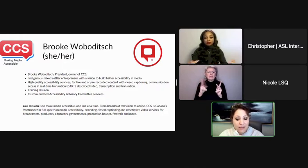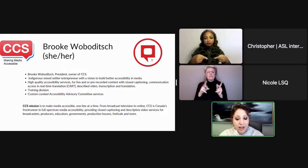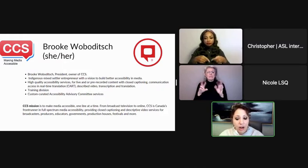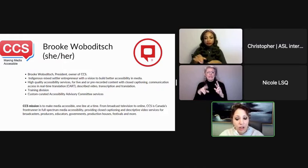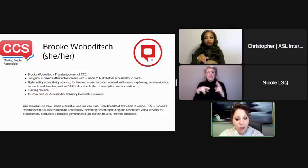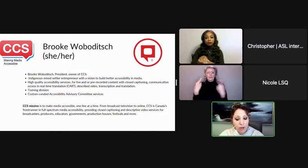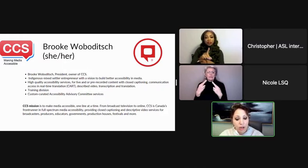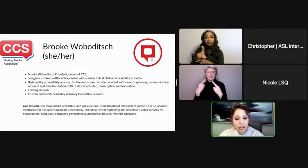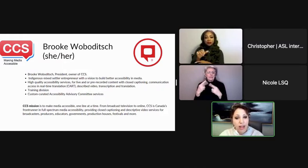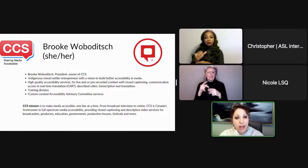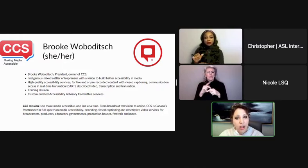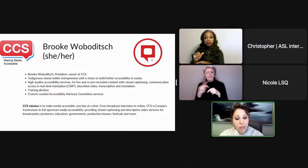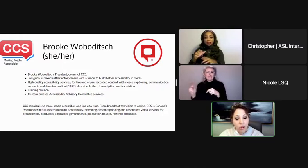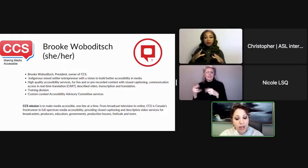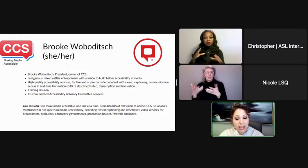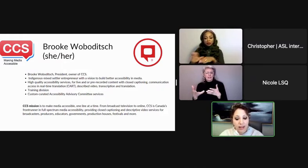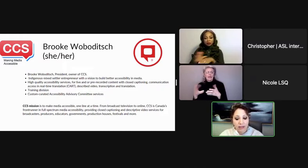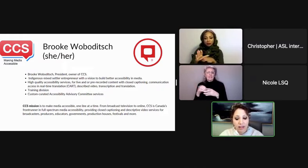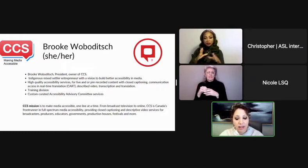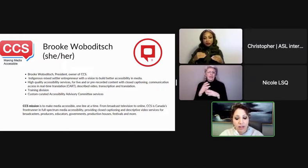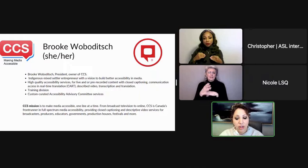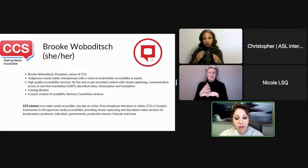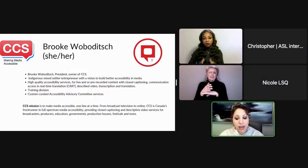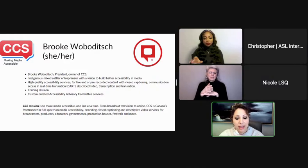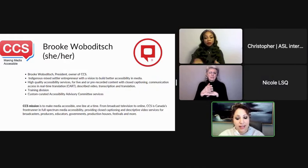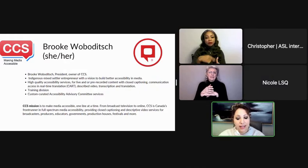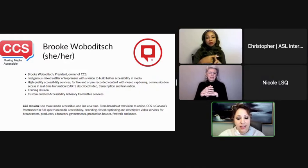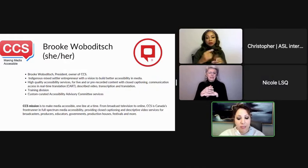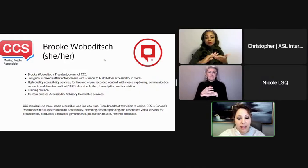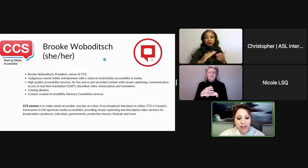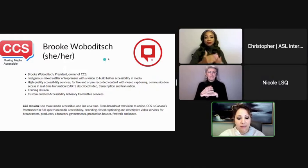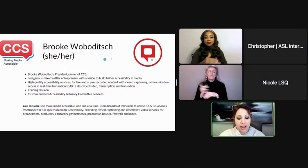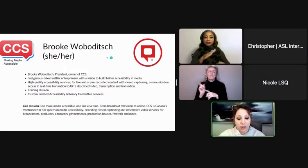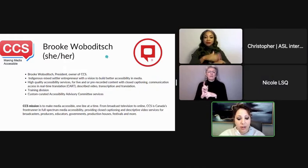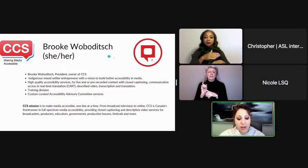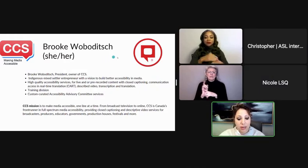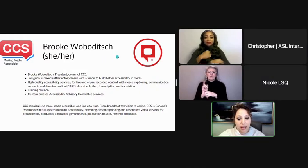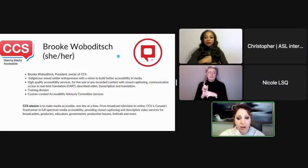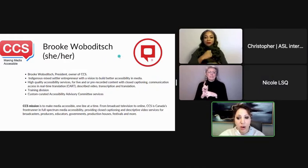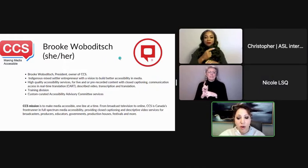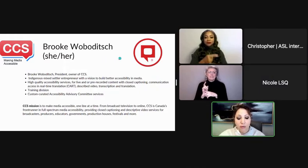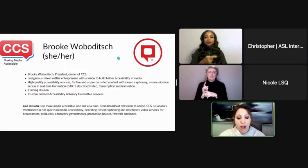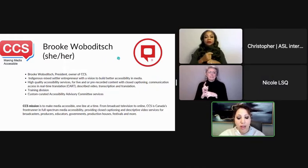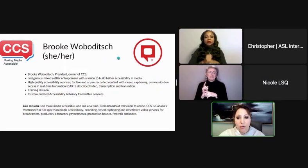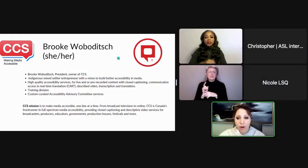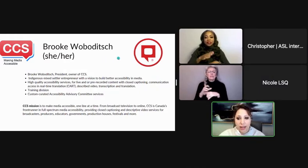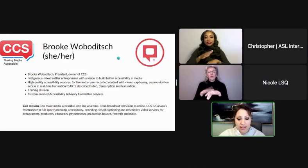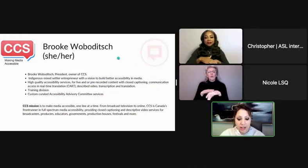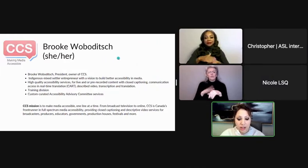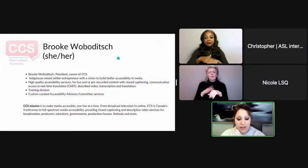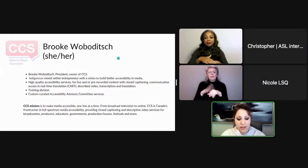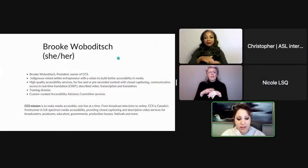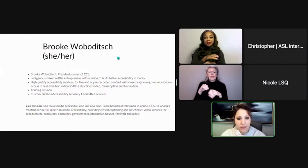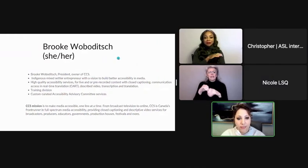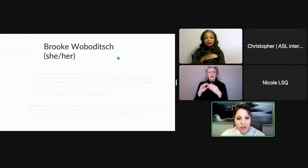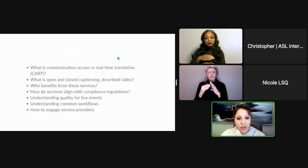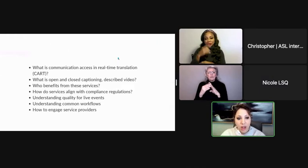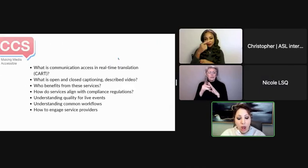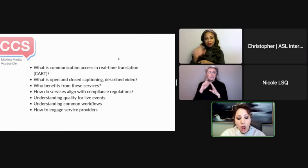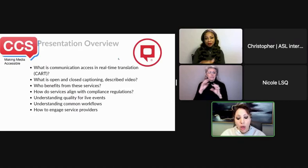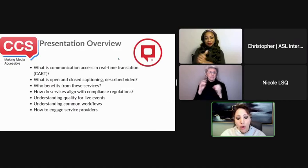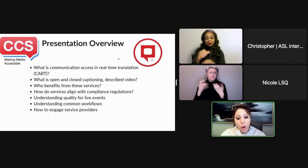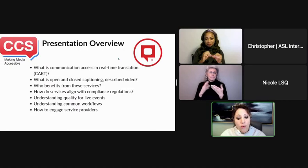les professionnels de l'accessibilité et les consultants de la communauté pour créer